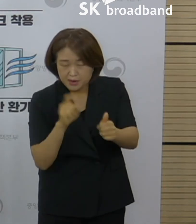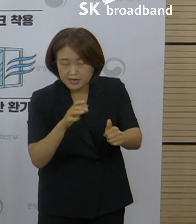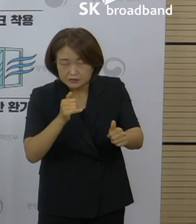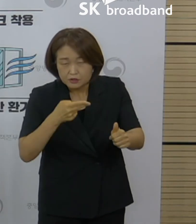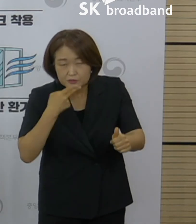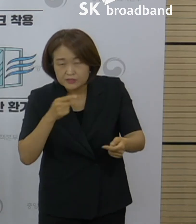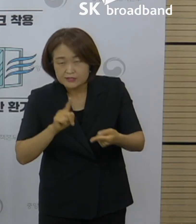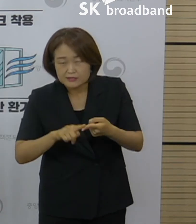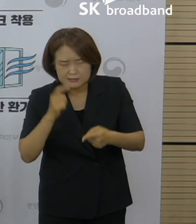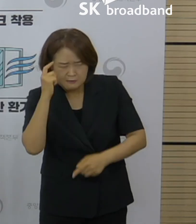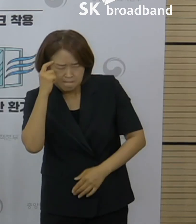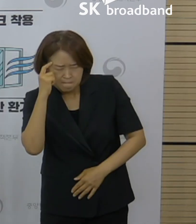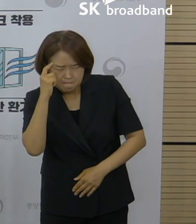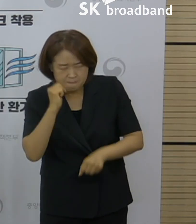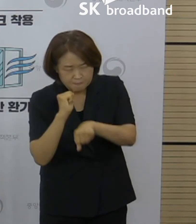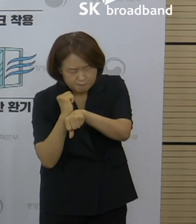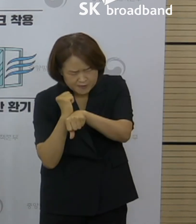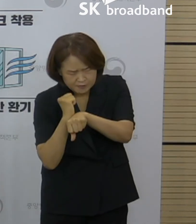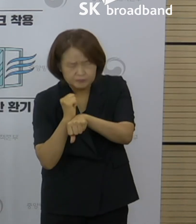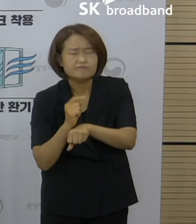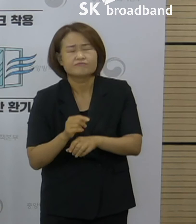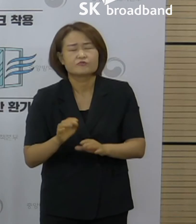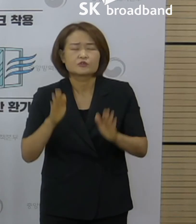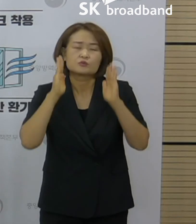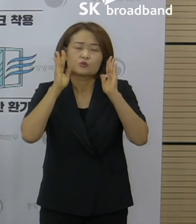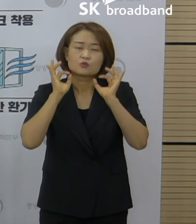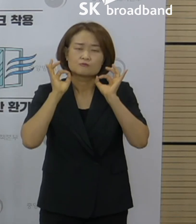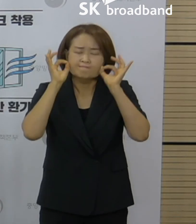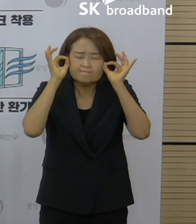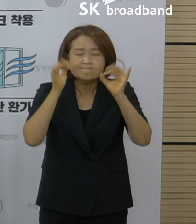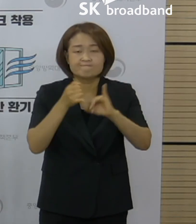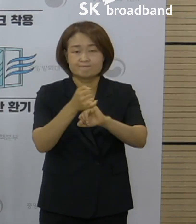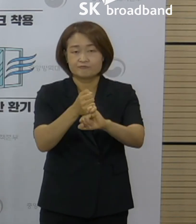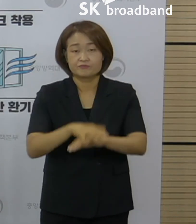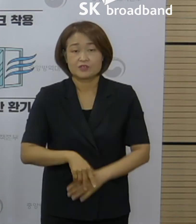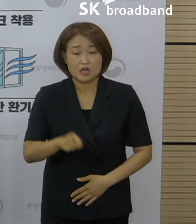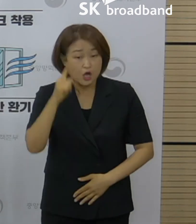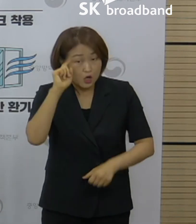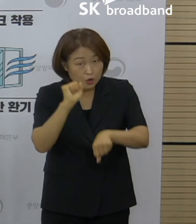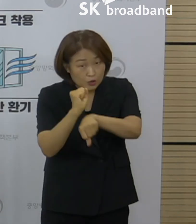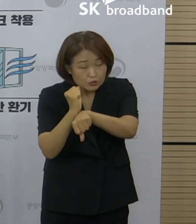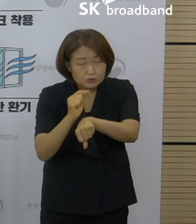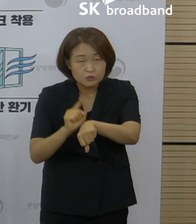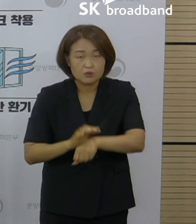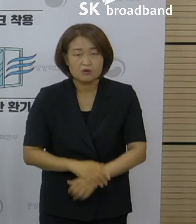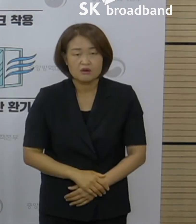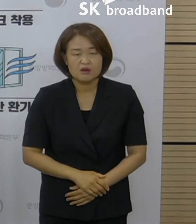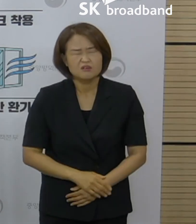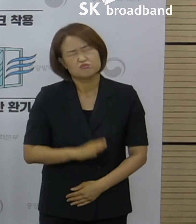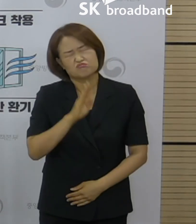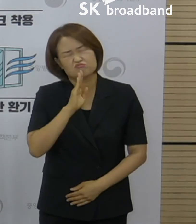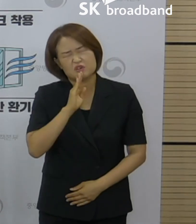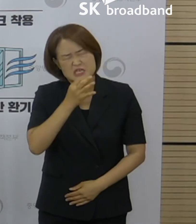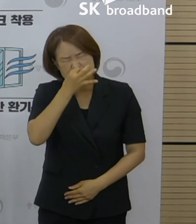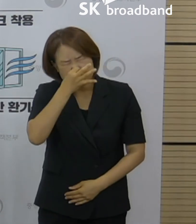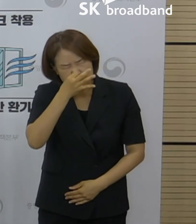세계에서 우리나라도 더 노력을 하겠습니다. 물론 이러한 연구 개발에 장벽이